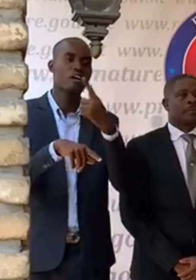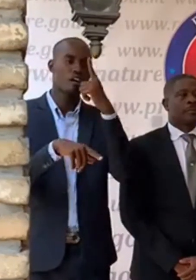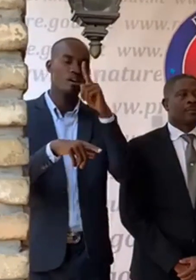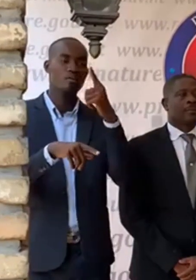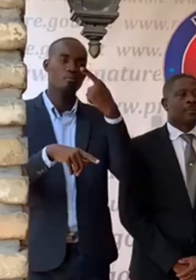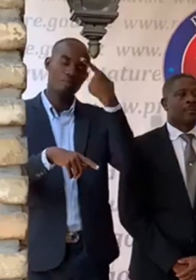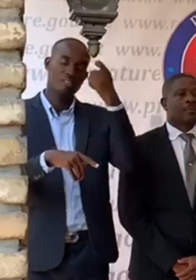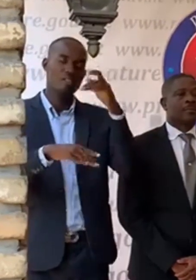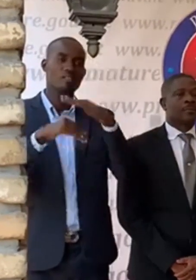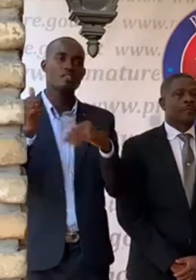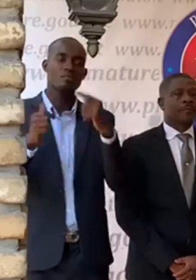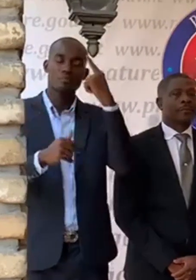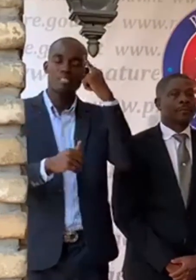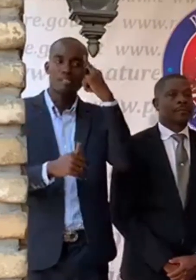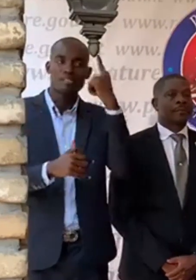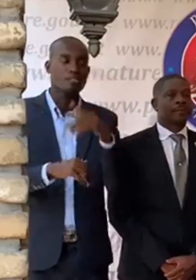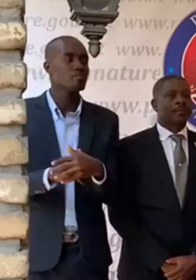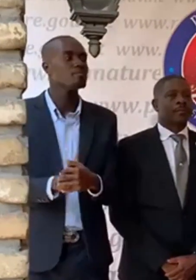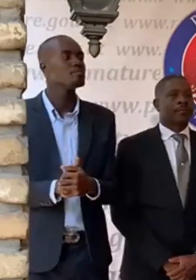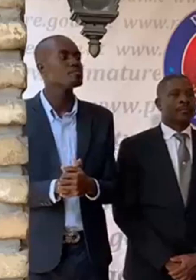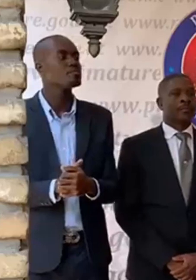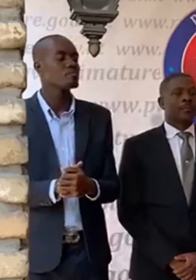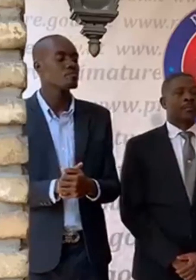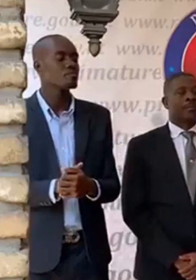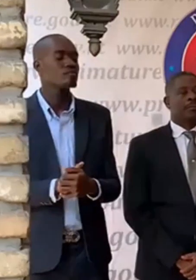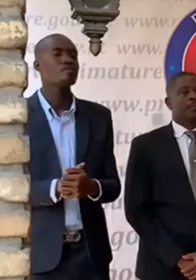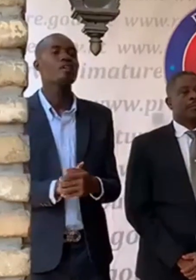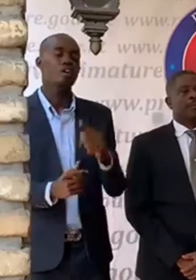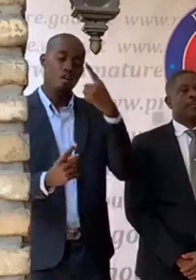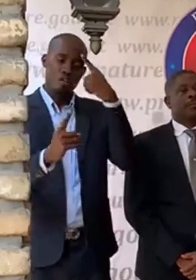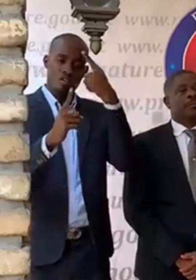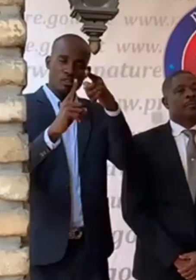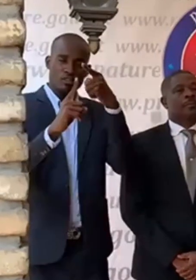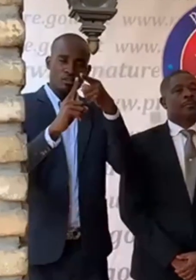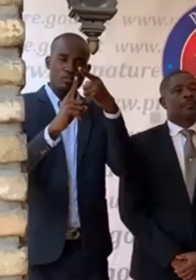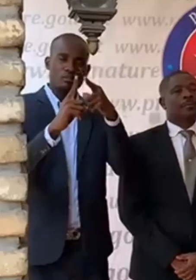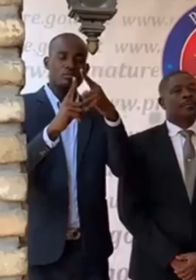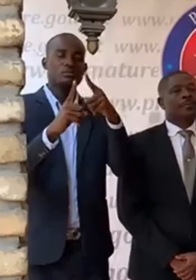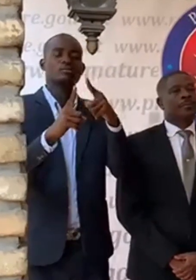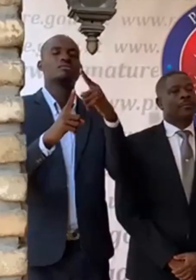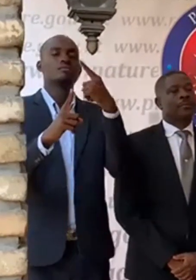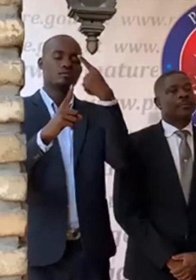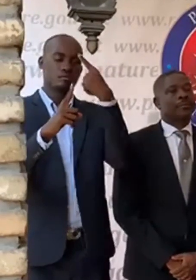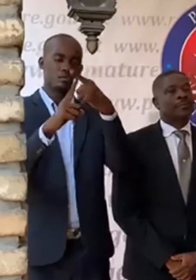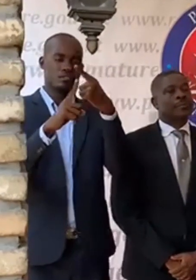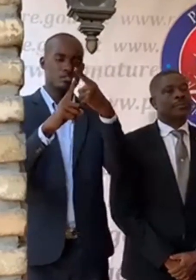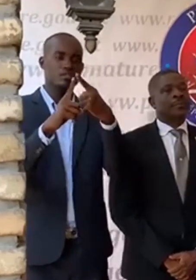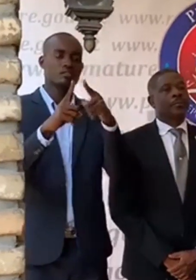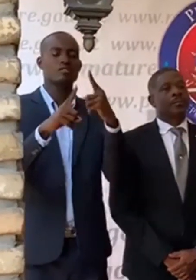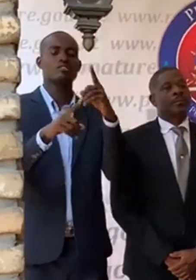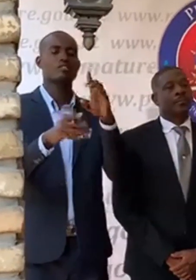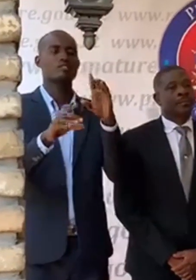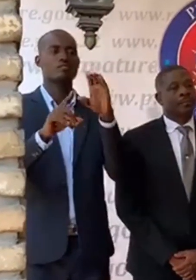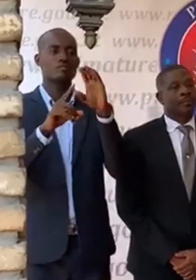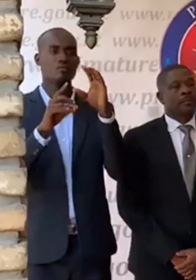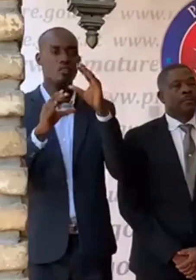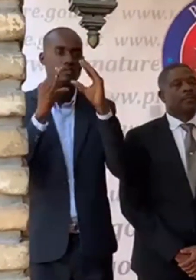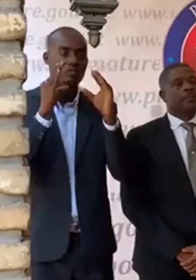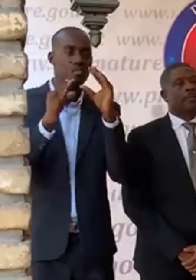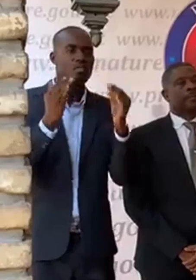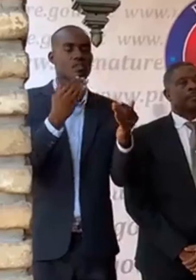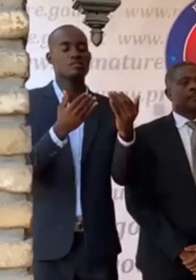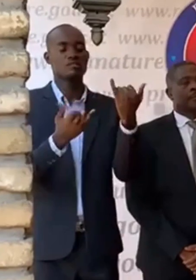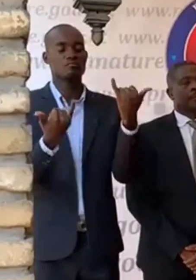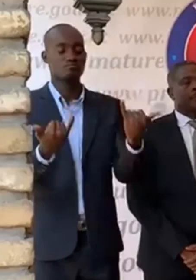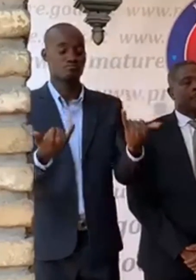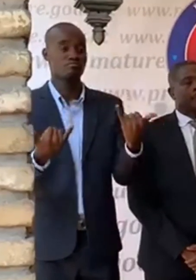qui passe suspend à blaïkol sous territoire national là. Avant même que nous entrions dans cause insécurité